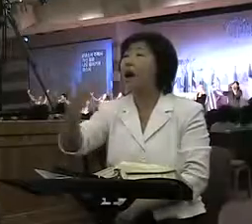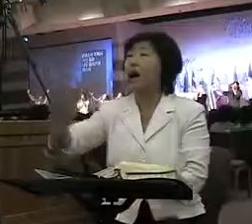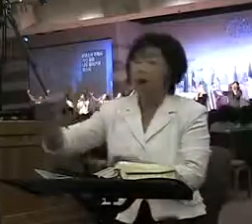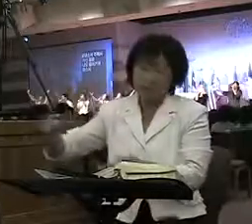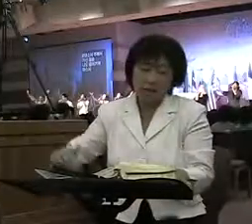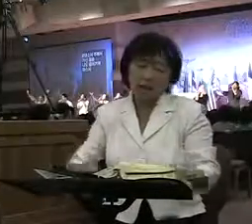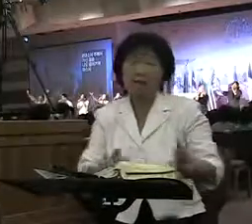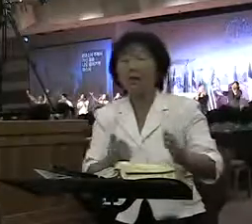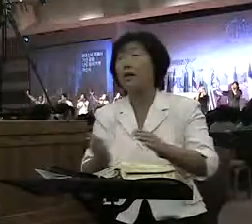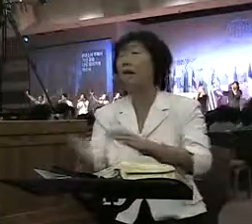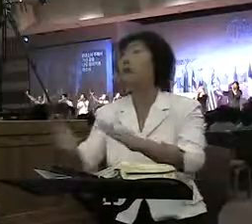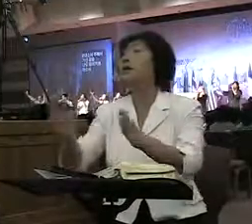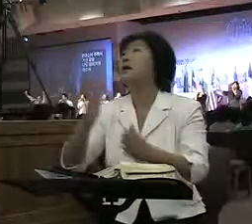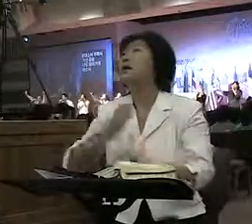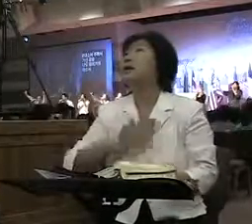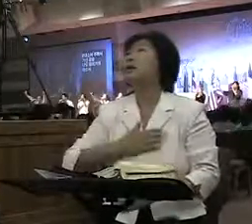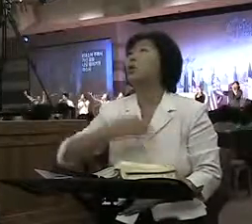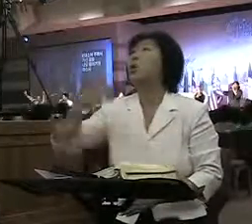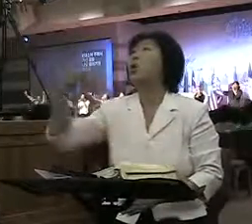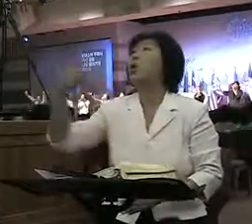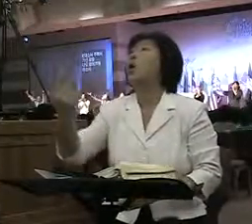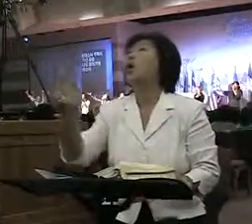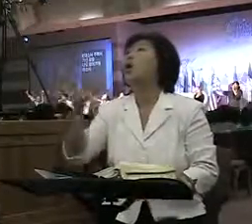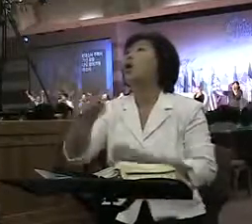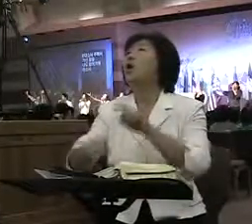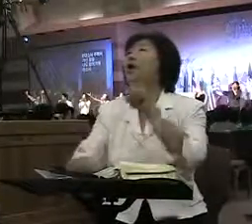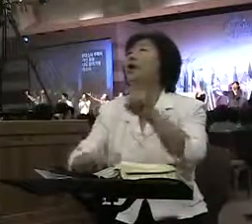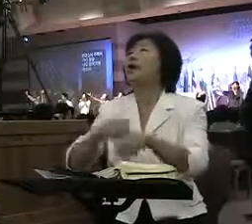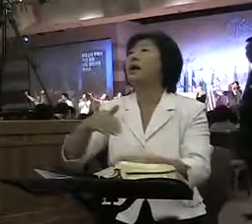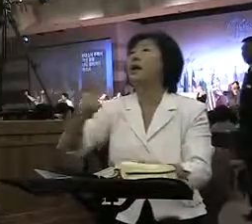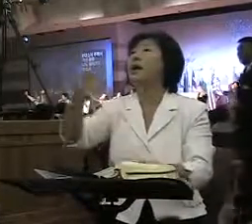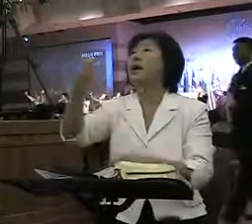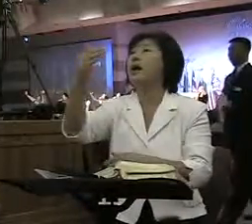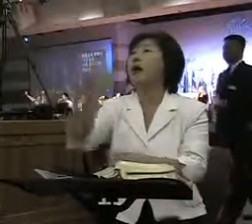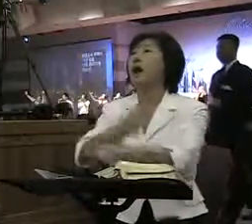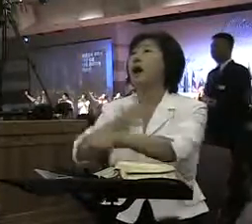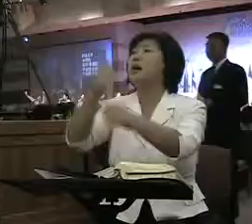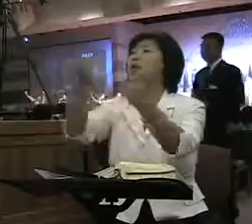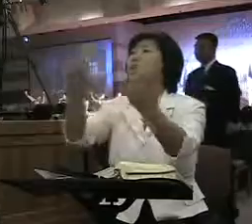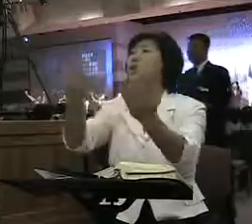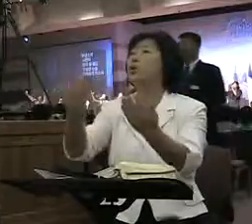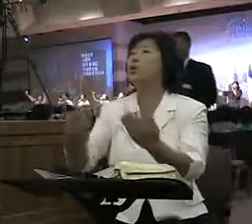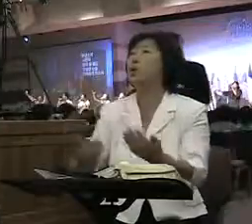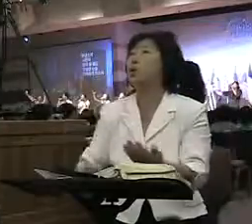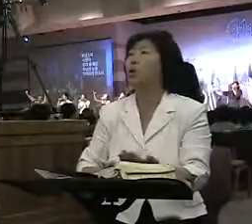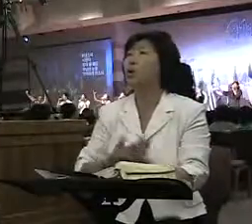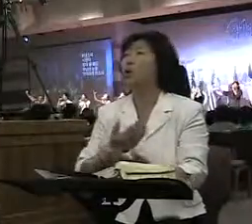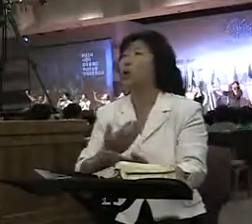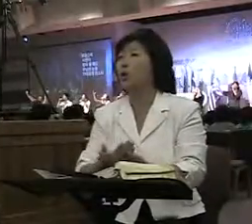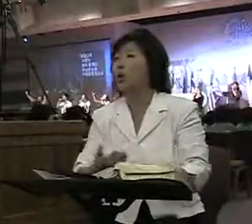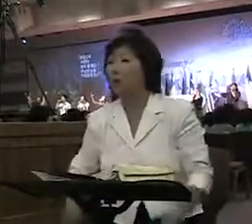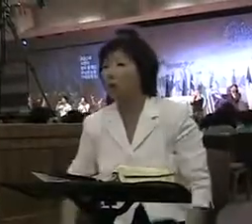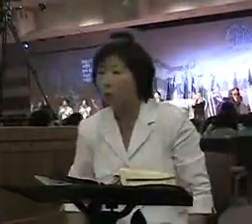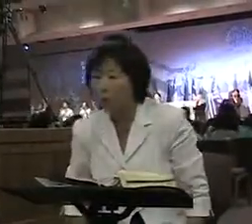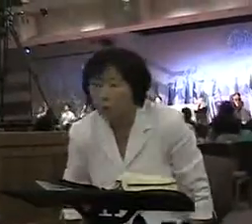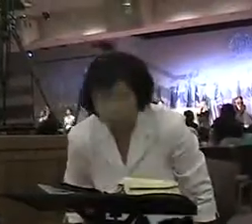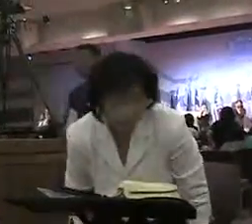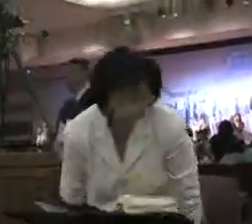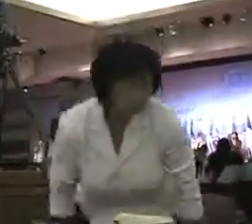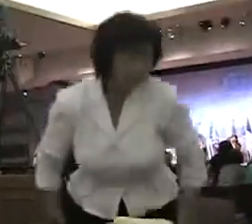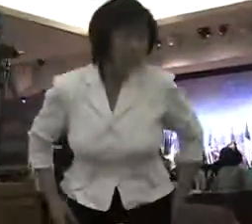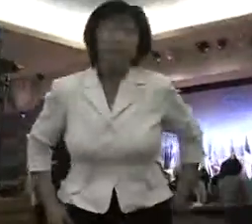주께서 가신 길 가도 우리 함께 자리에서 일어나셔서 주님 앞에